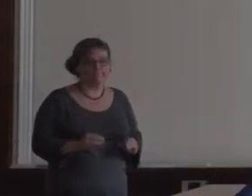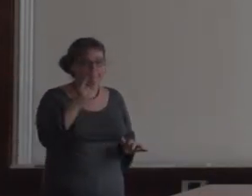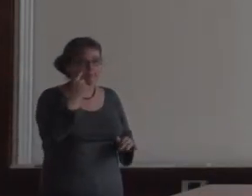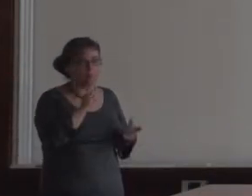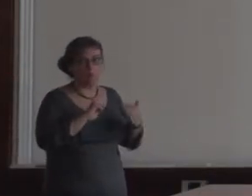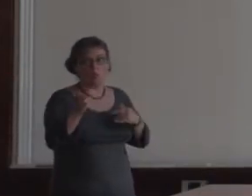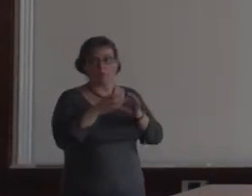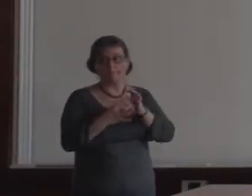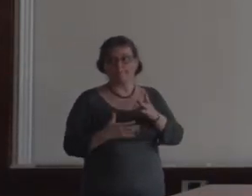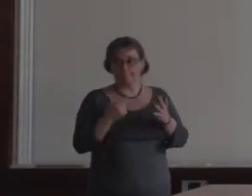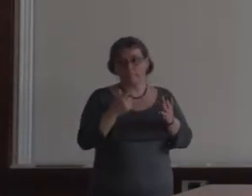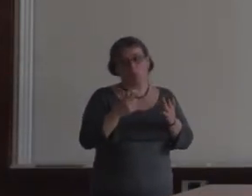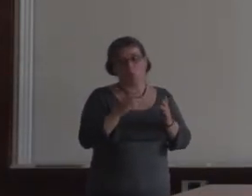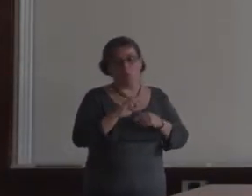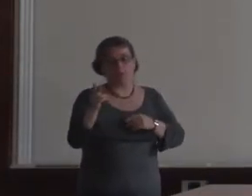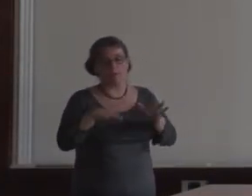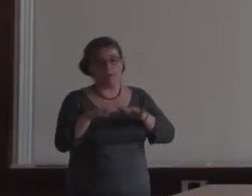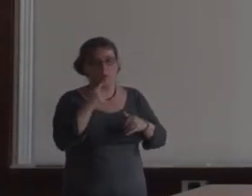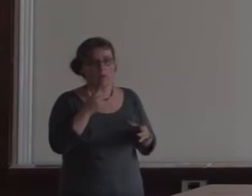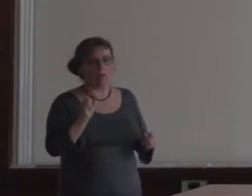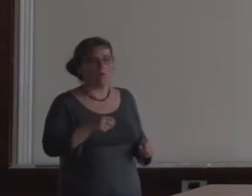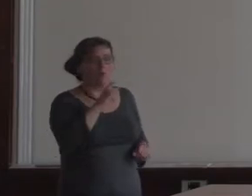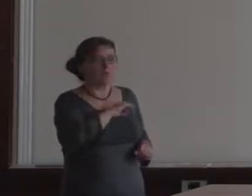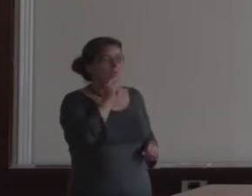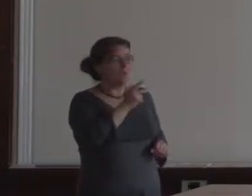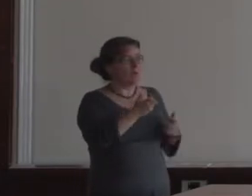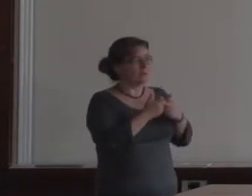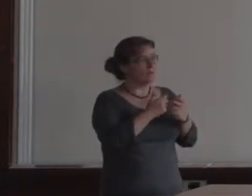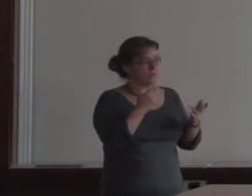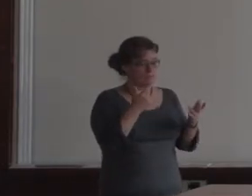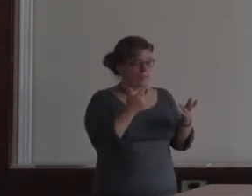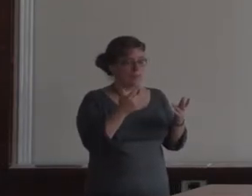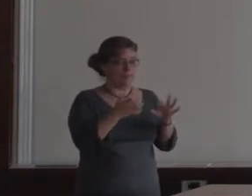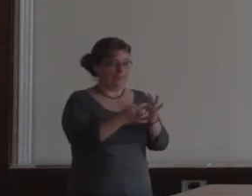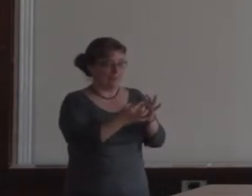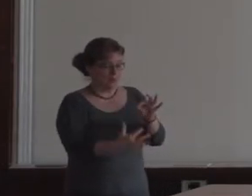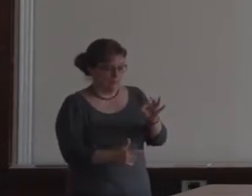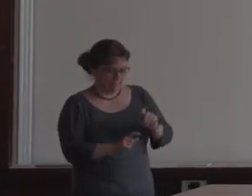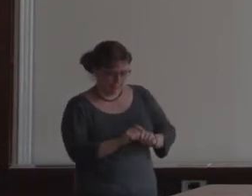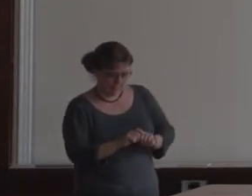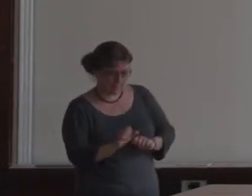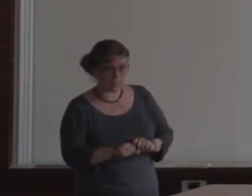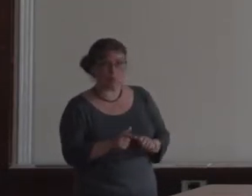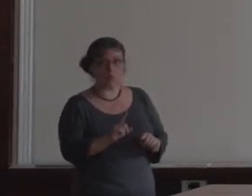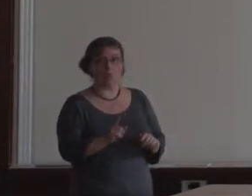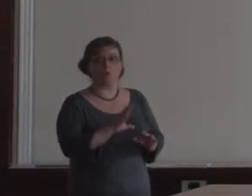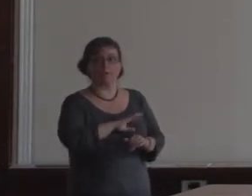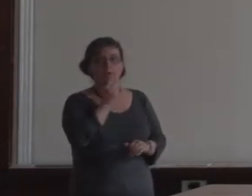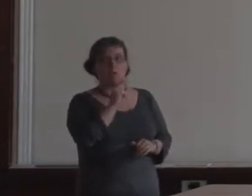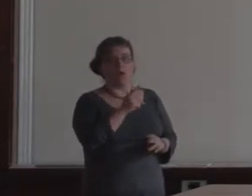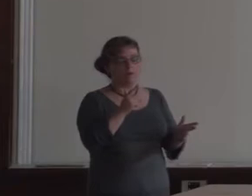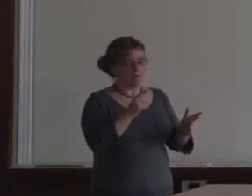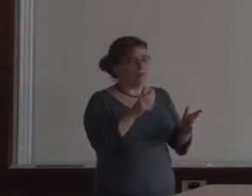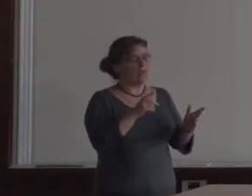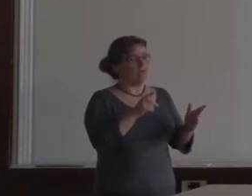c'est de tester pas forcément exactement le résultat. Si j'ai une entrée donnée, voilà ce que j'attends au résultat, mais tester une propriété. Donc